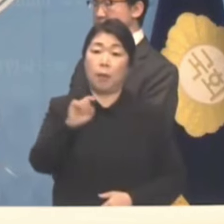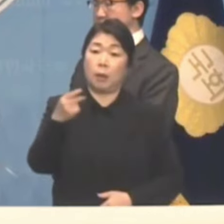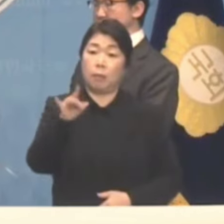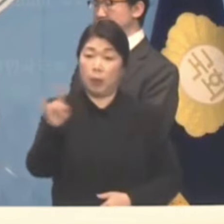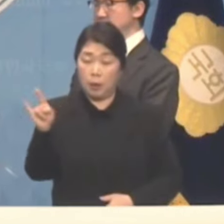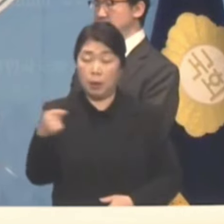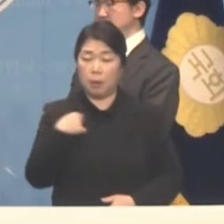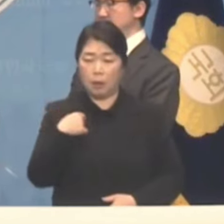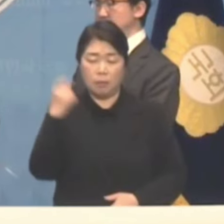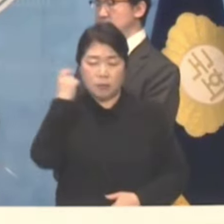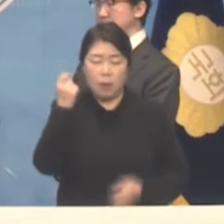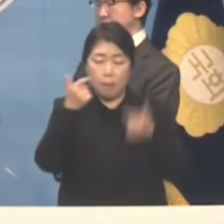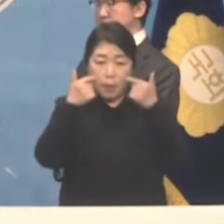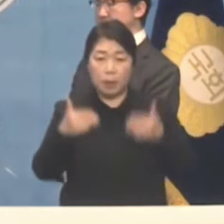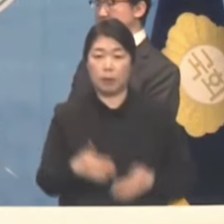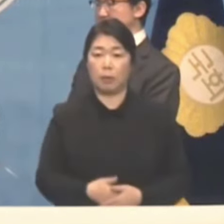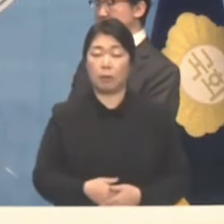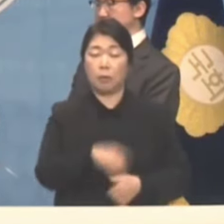들었습니다